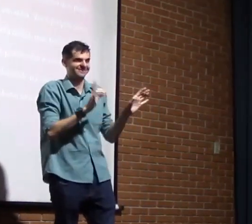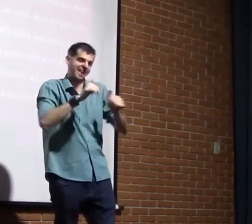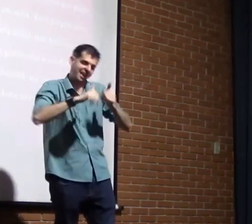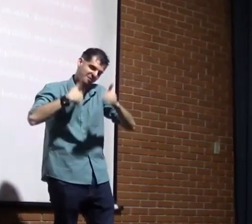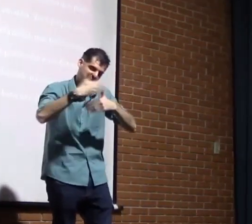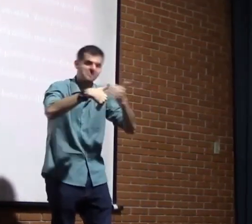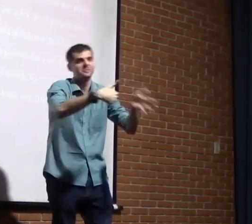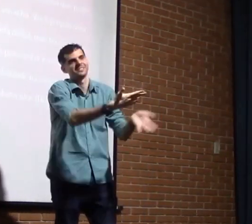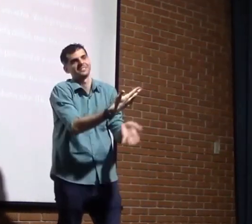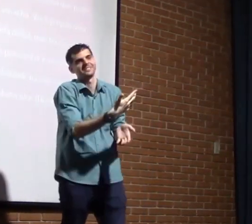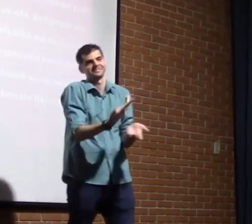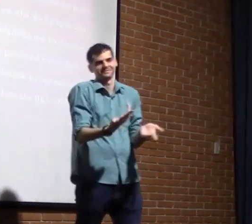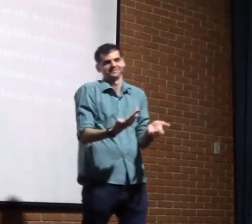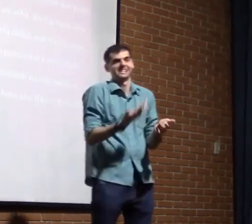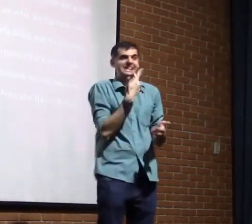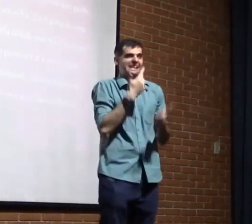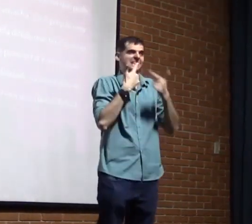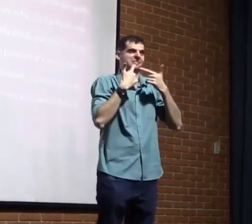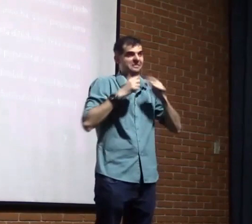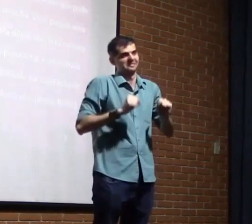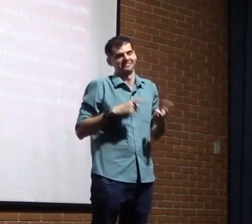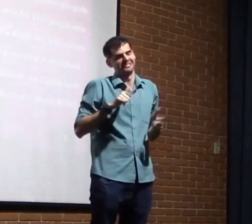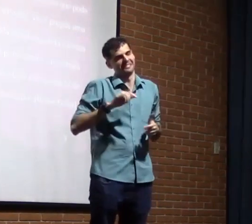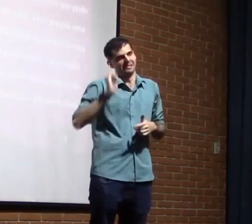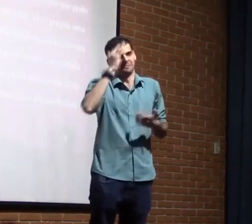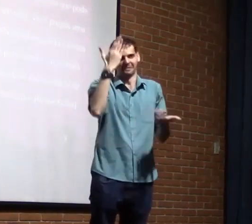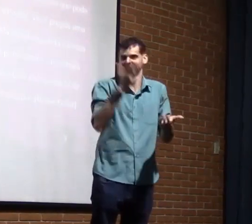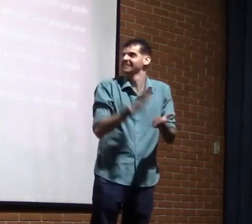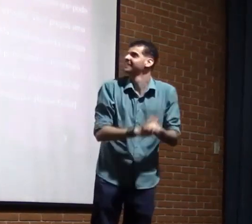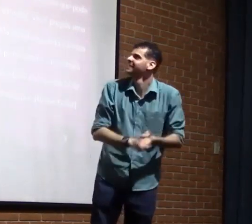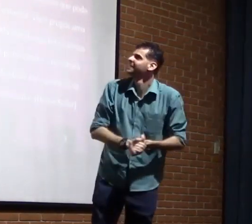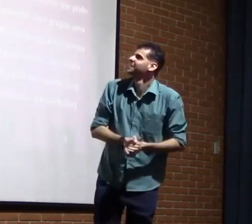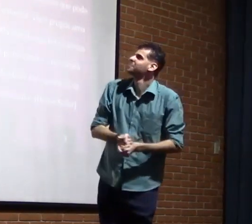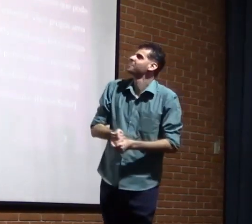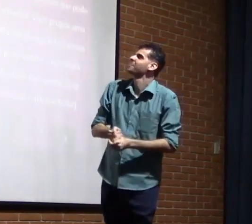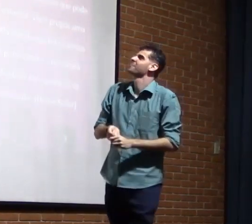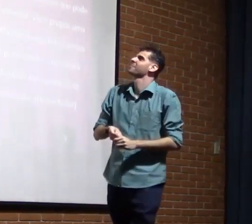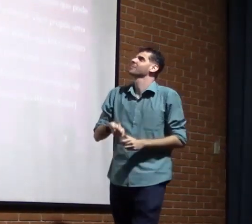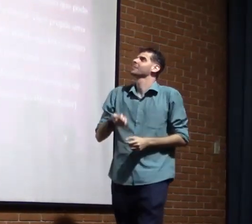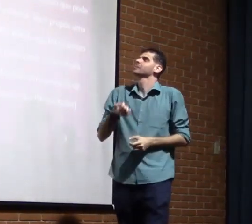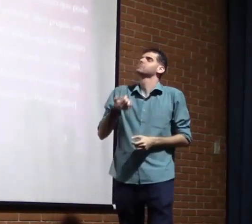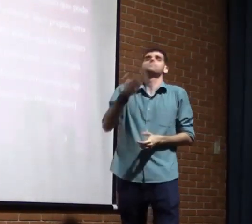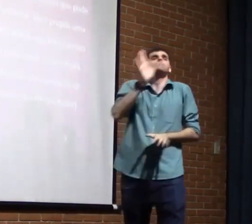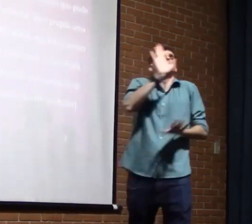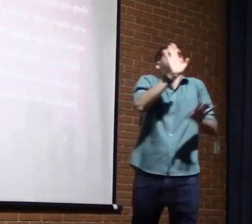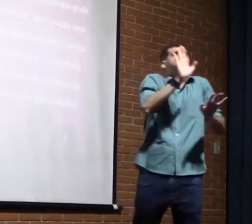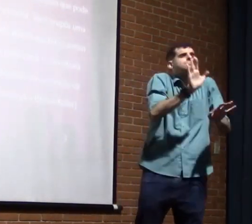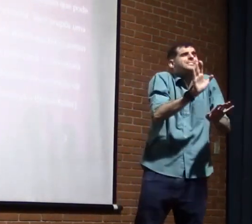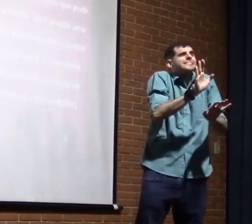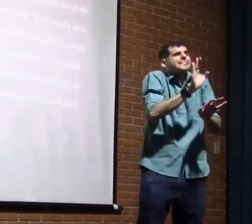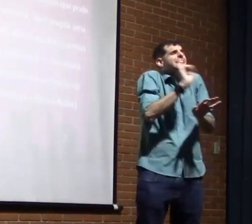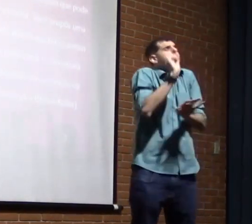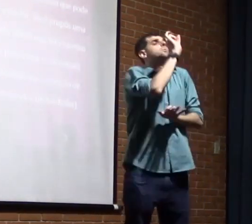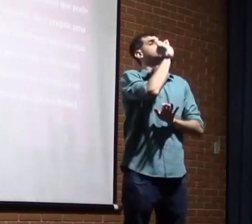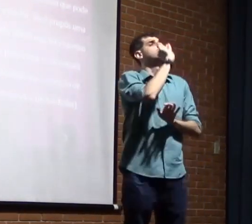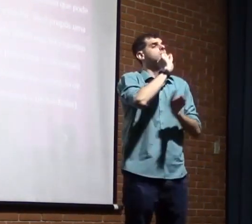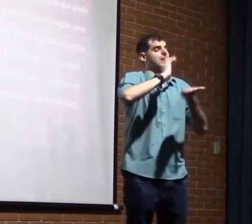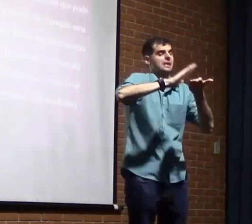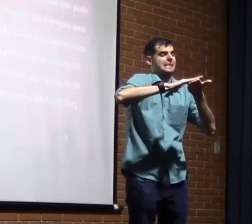né? É a questão do histórico social, do seu vínculo, né? Como é que o surdo está relacionado com essa língua de sinais, né? Da sua aquisição, né? Agora, um outro